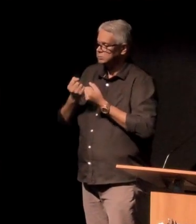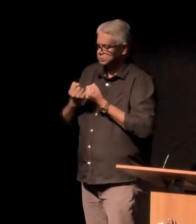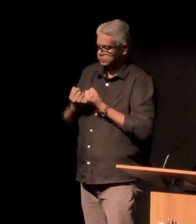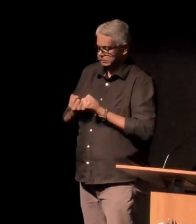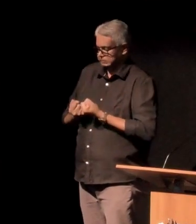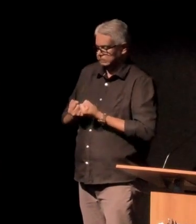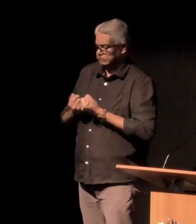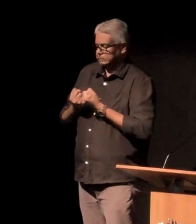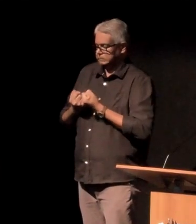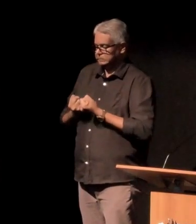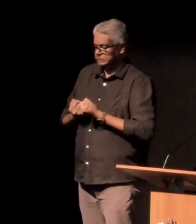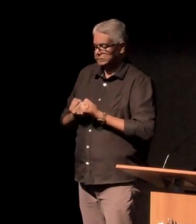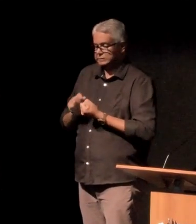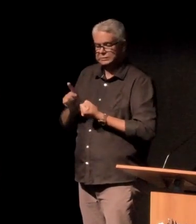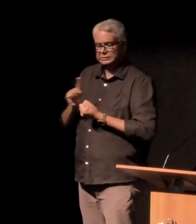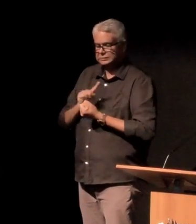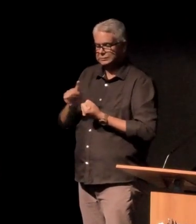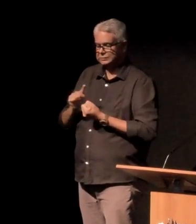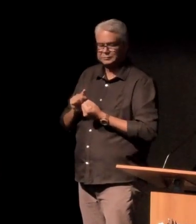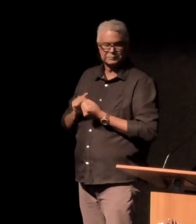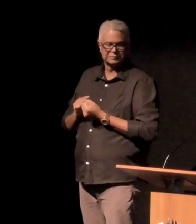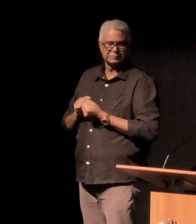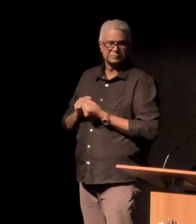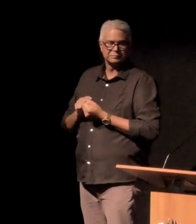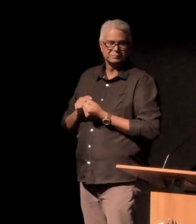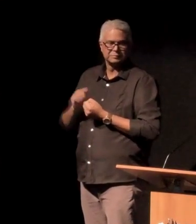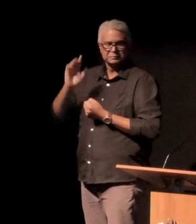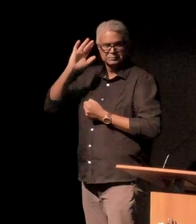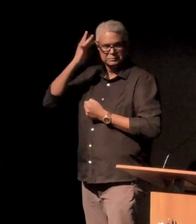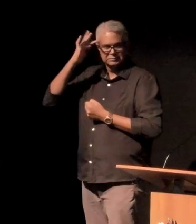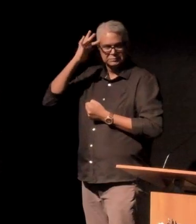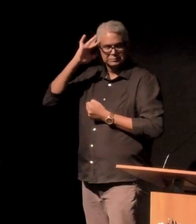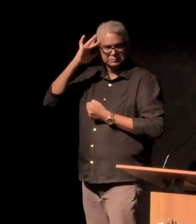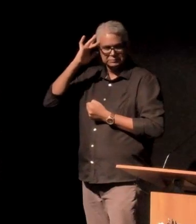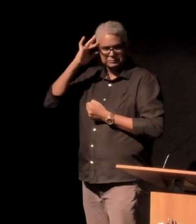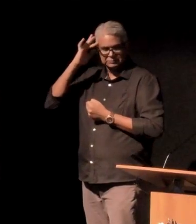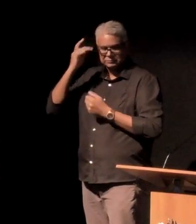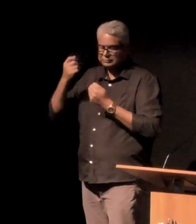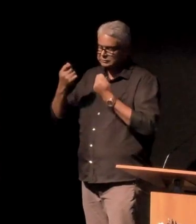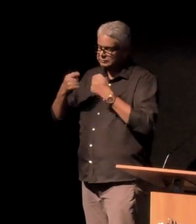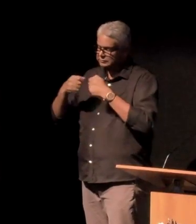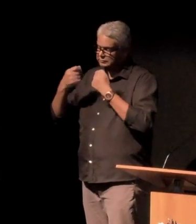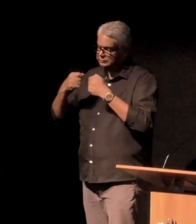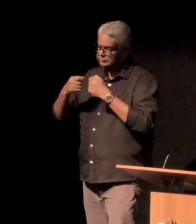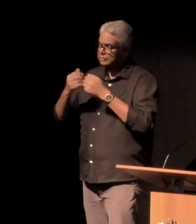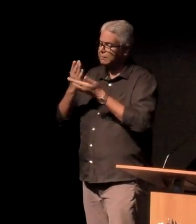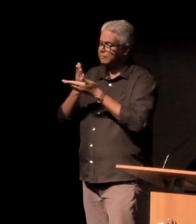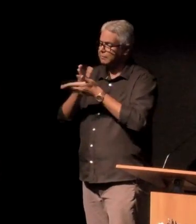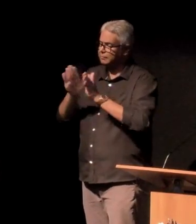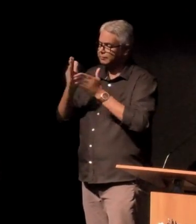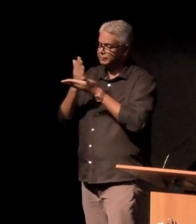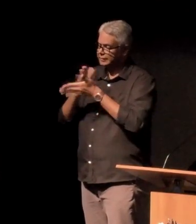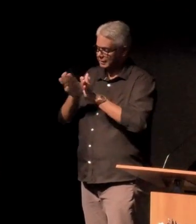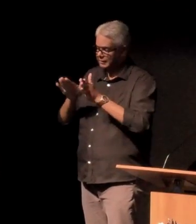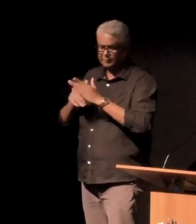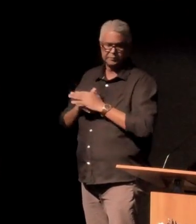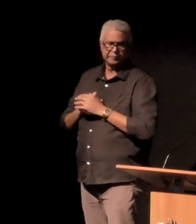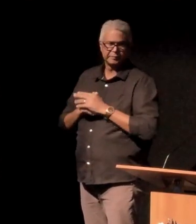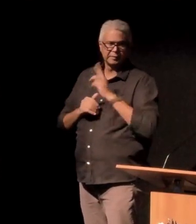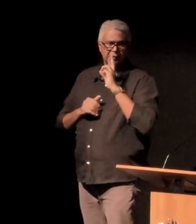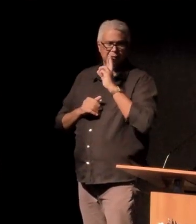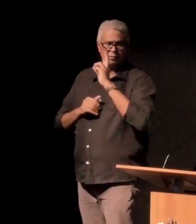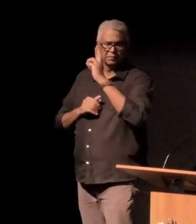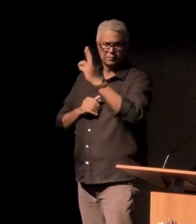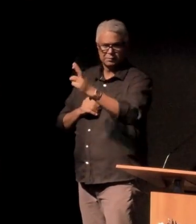e não é né enfim Então eu acho que é o que qual é necessário só fechando desculpar a